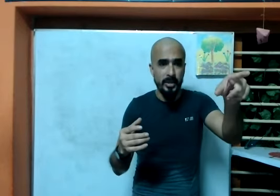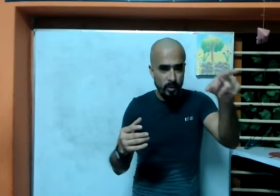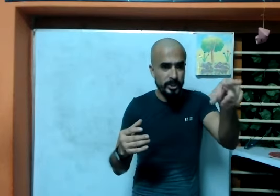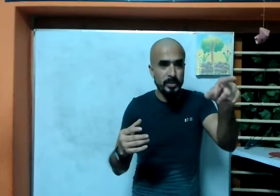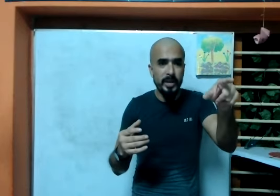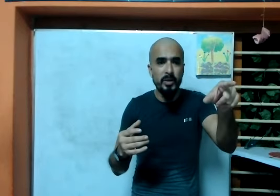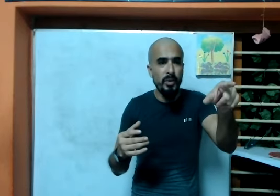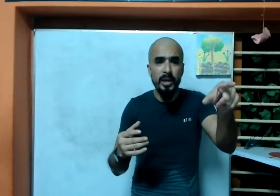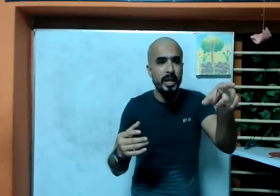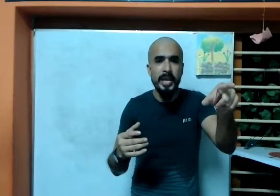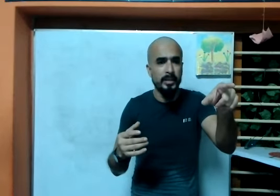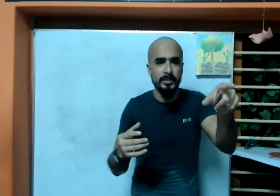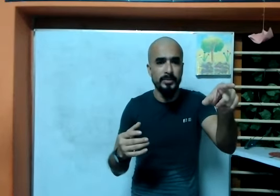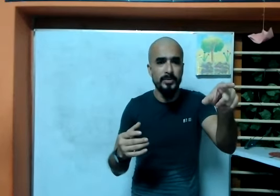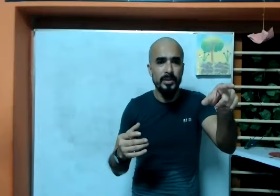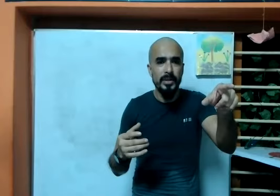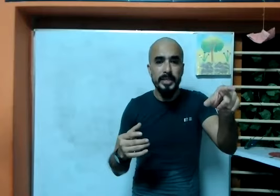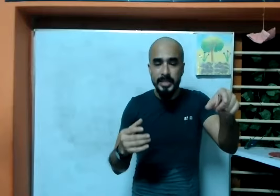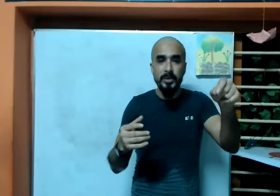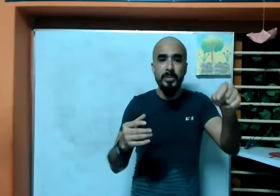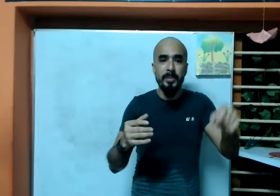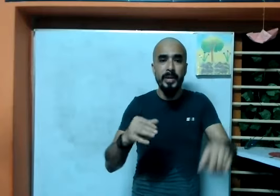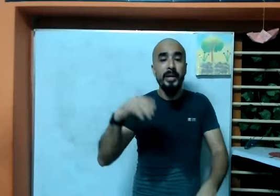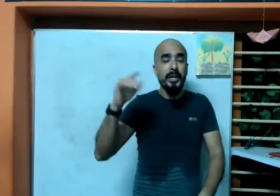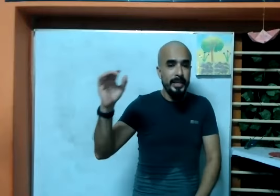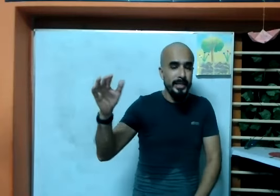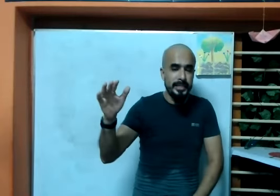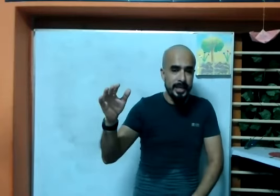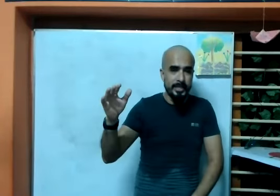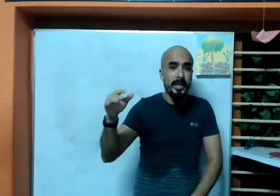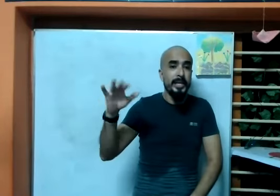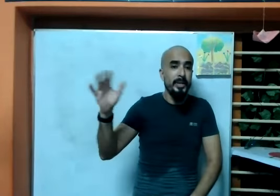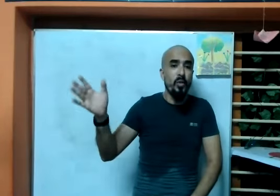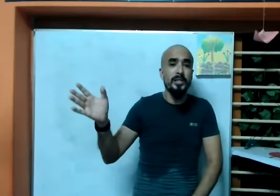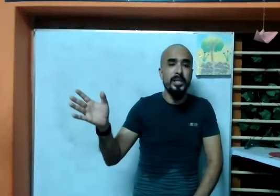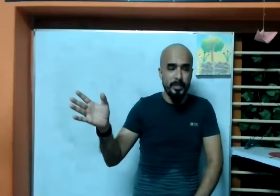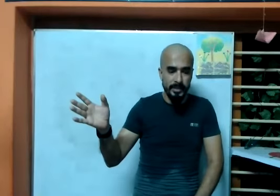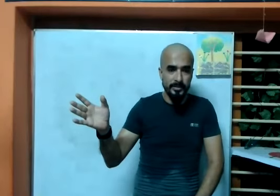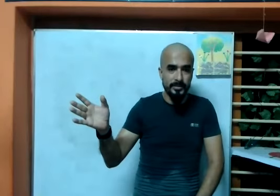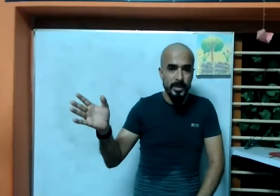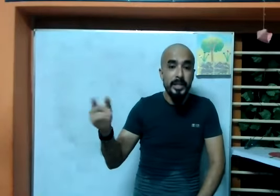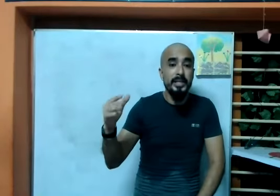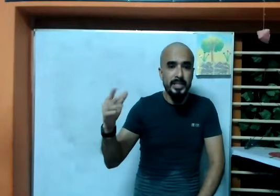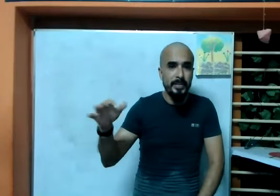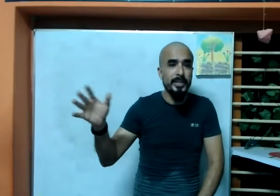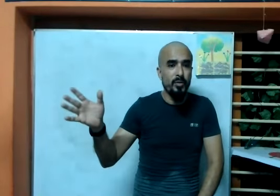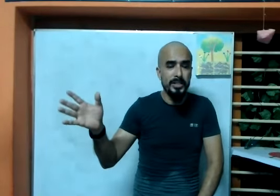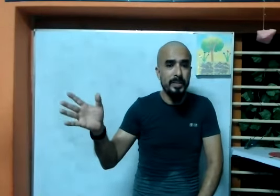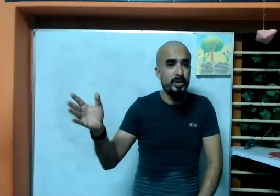ওই শব্দটা এখন উইল নেই যেমন ভাবে হি সেড হি ওয়াজ কামিং হি ইজ কামিং টু ওয়াজ কামিং হয়ে